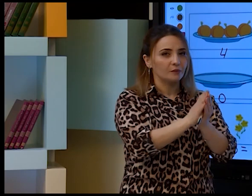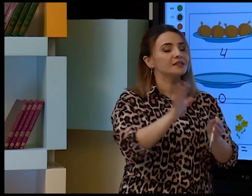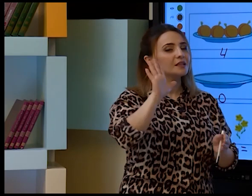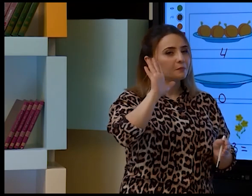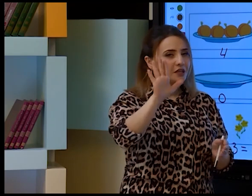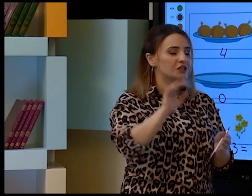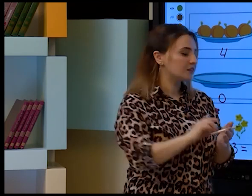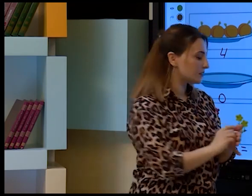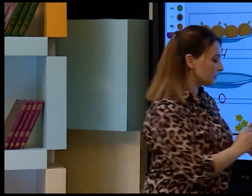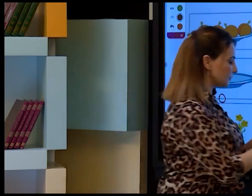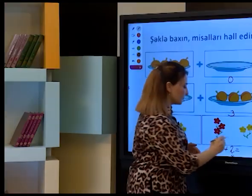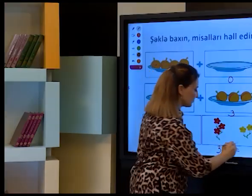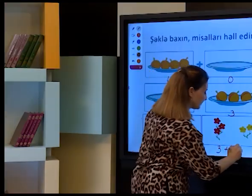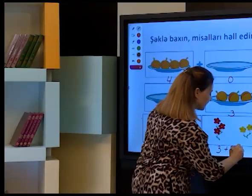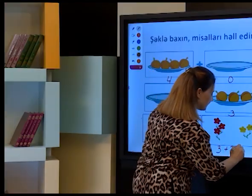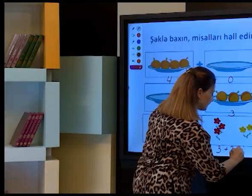cavabımız 5 edir.